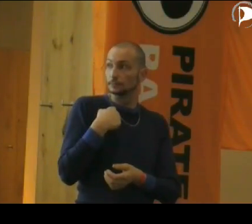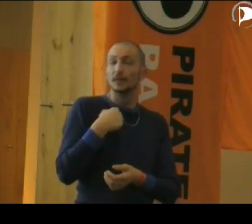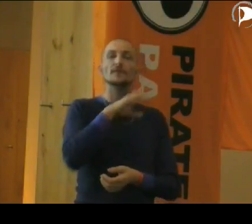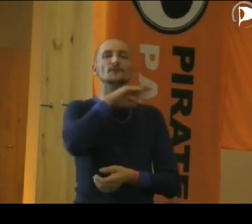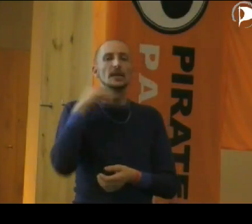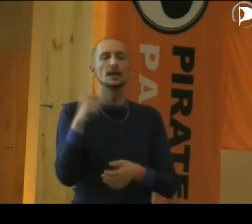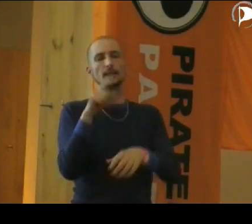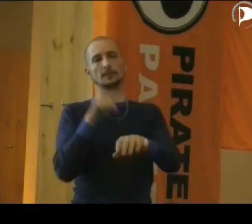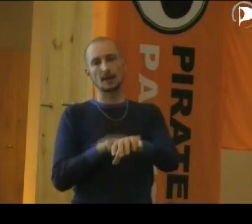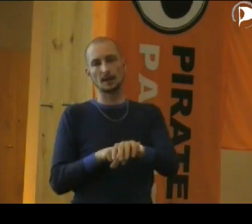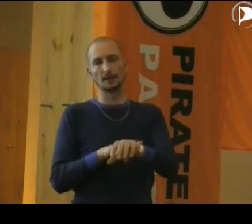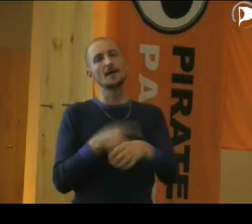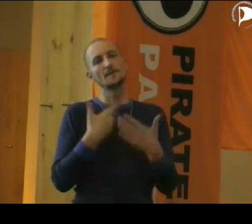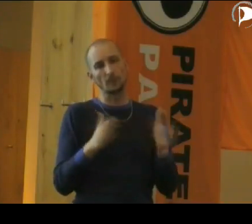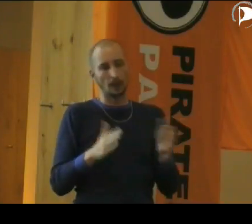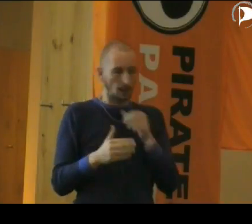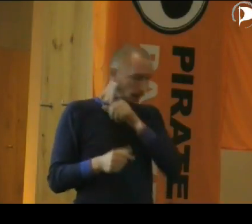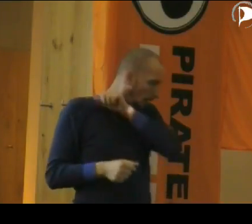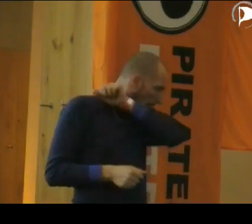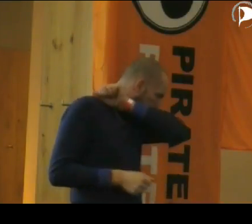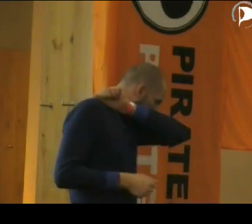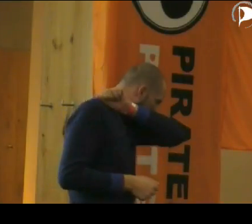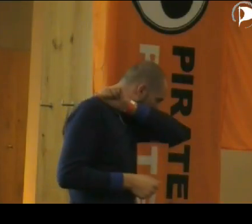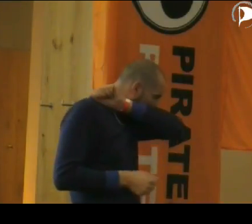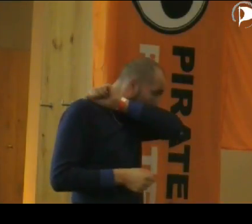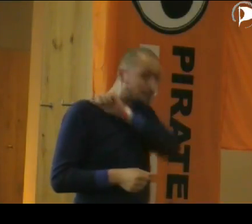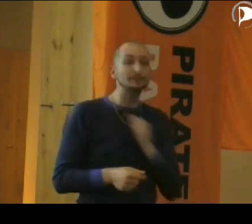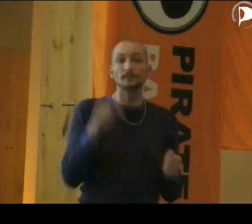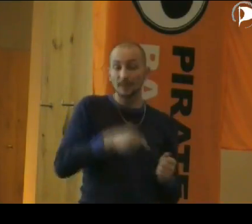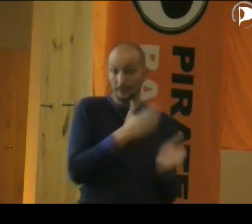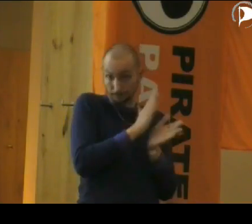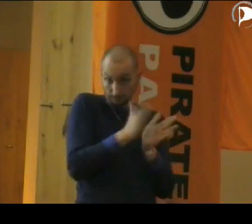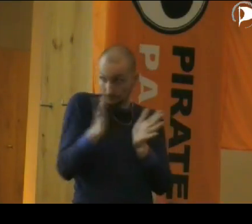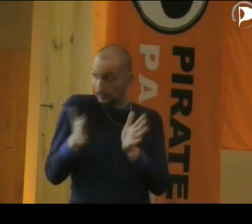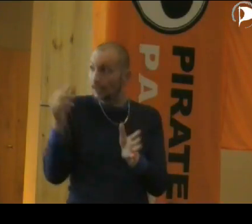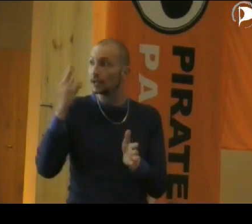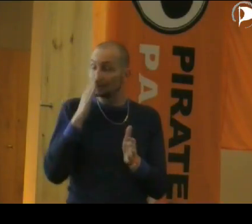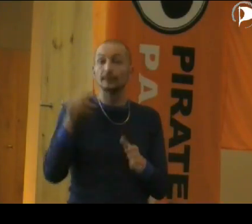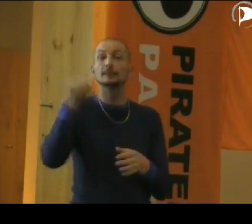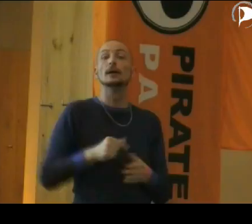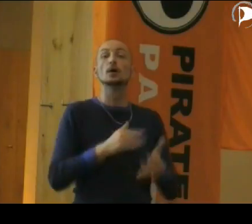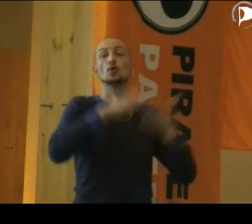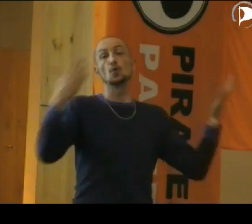mit mir 3 1 17 25 punkte